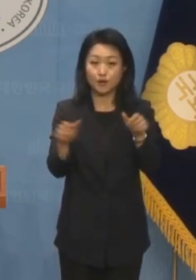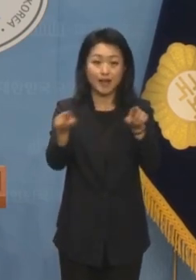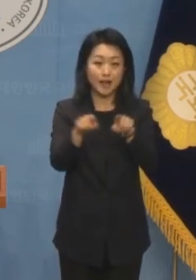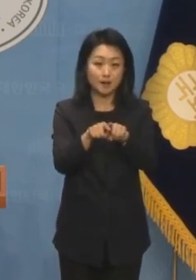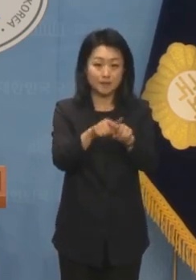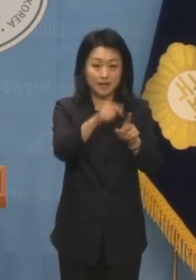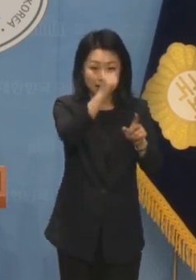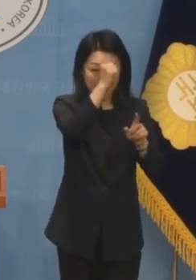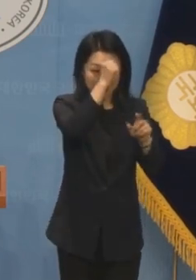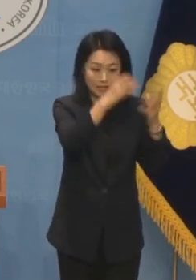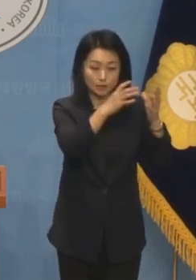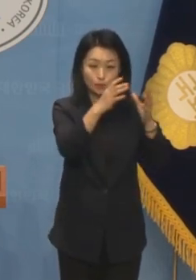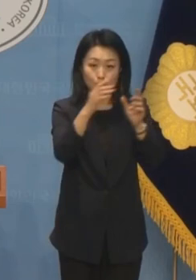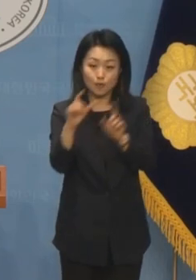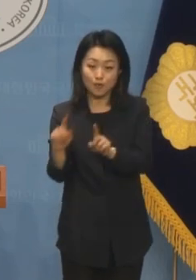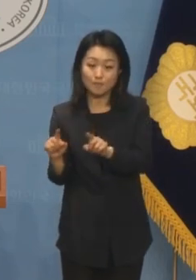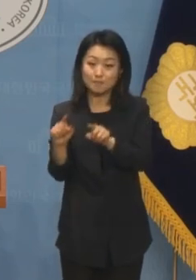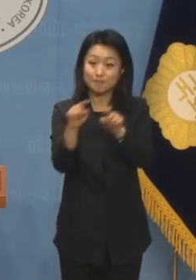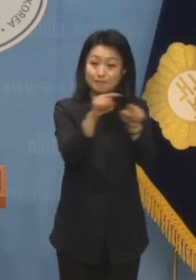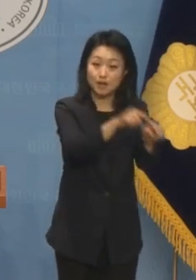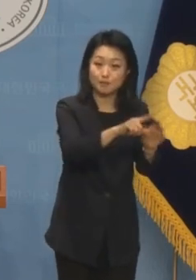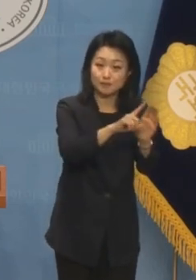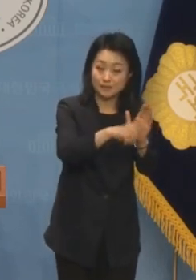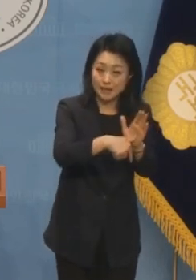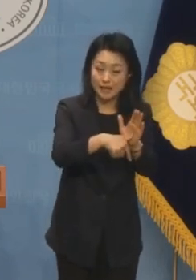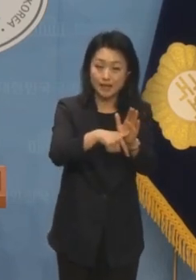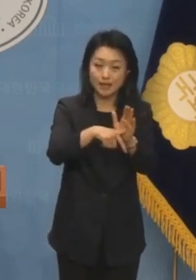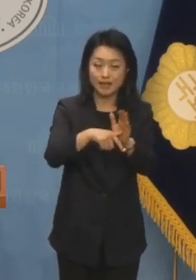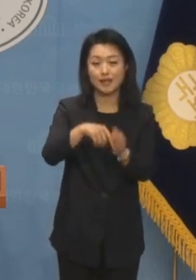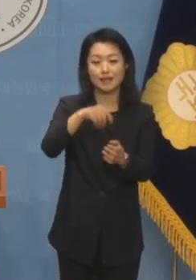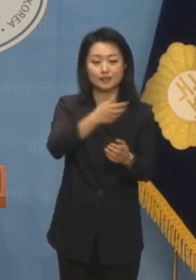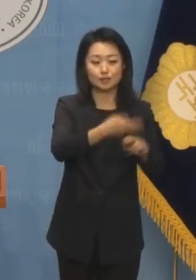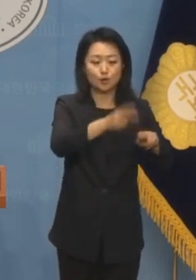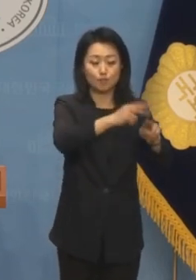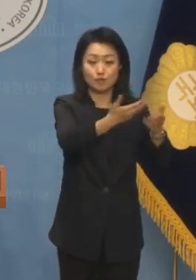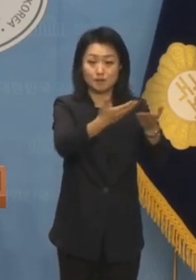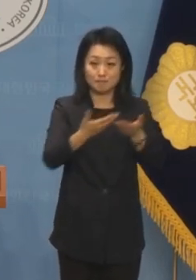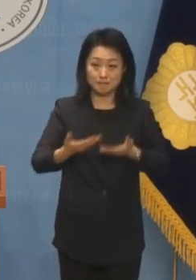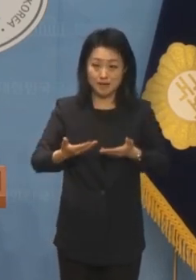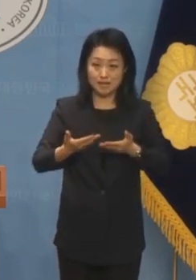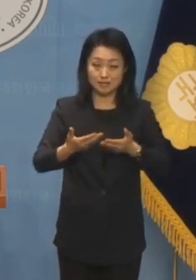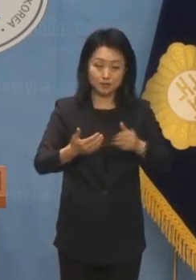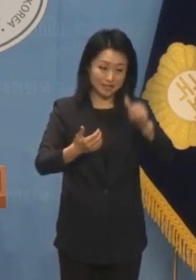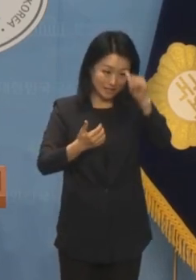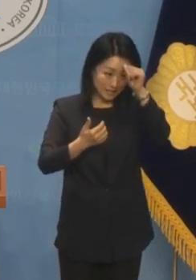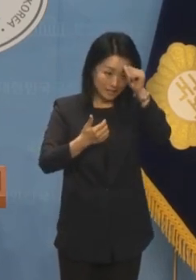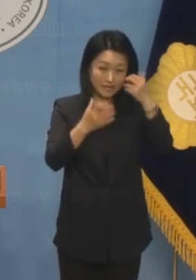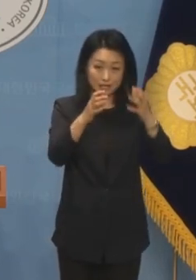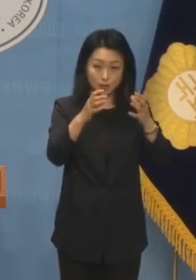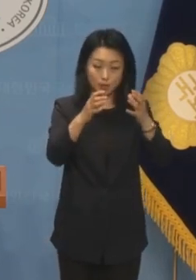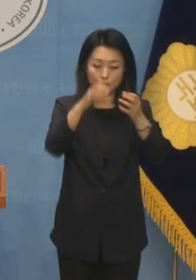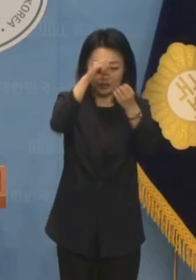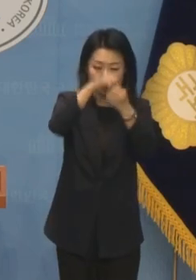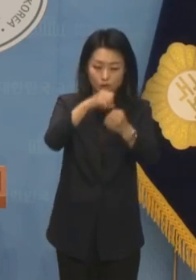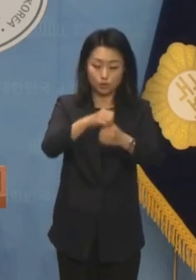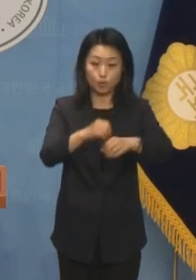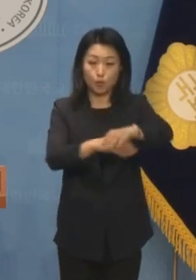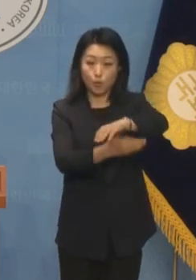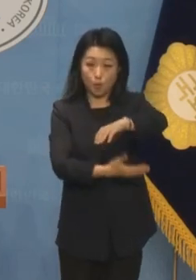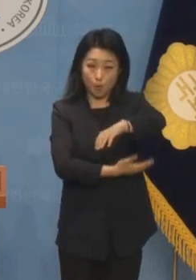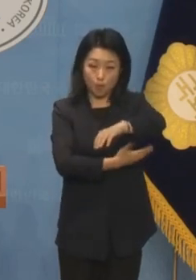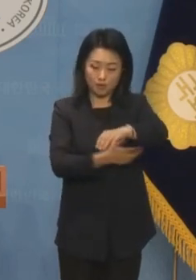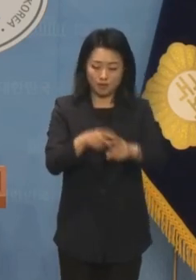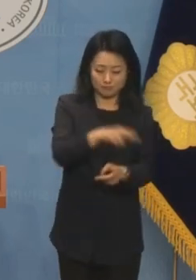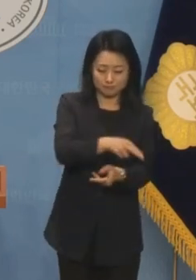당시에 선물로 받았던 인도의 전통 의상 사리를 마음대로 잘라 블라우스로